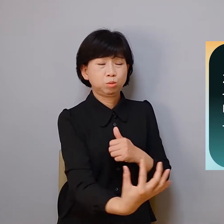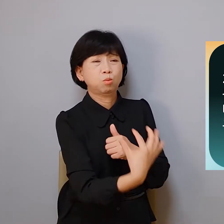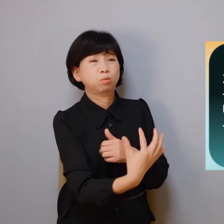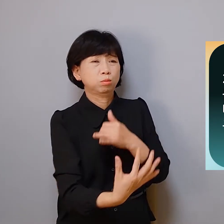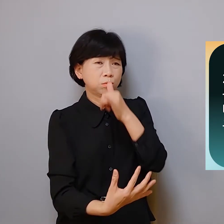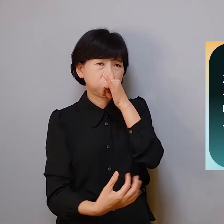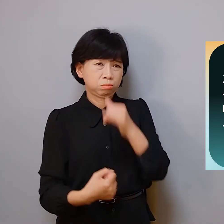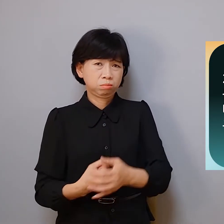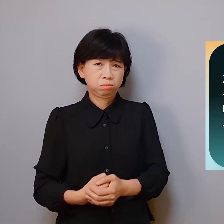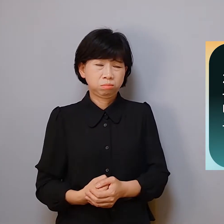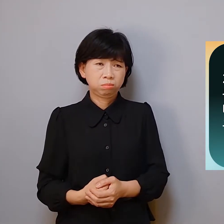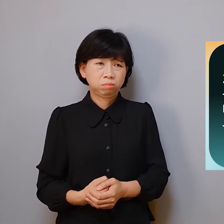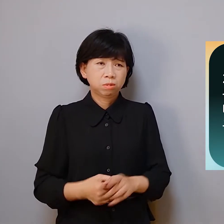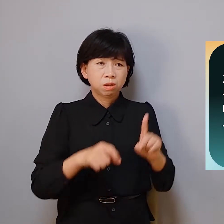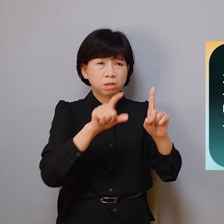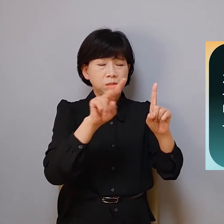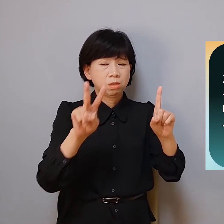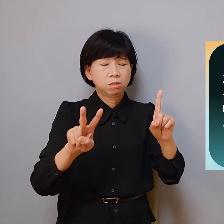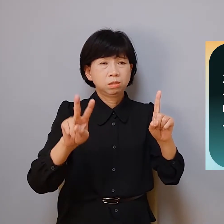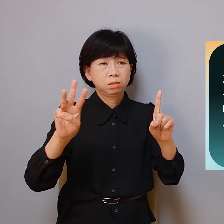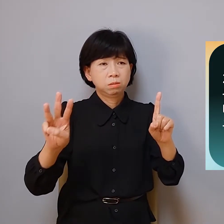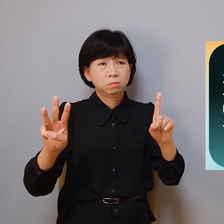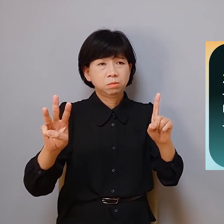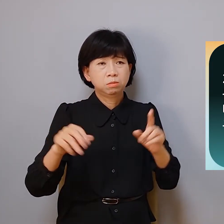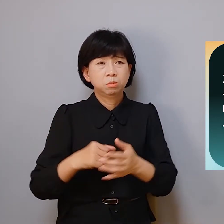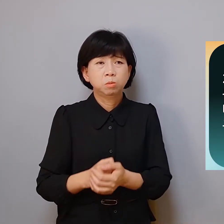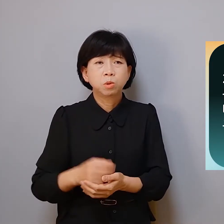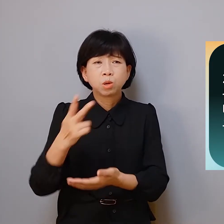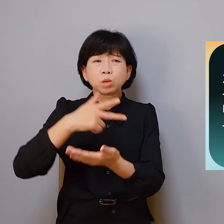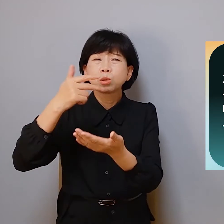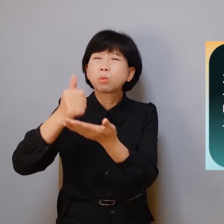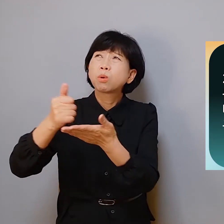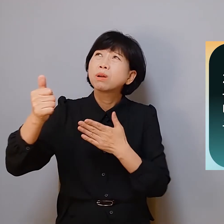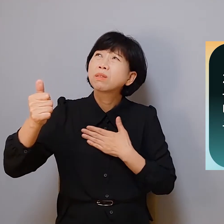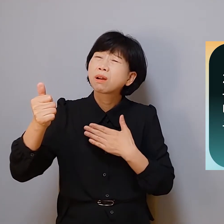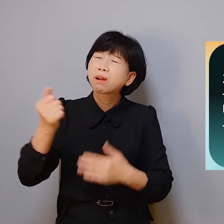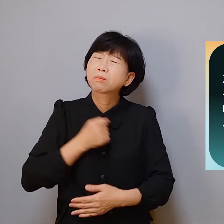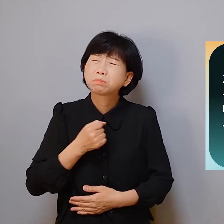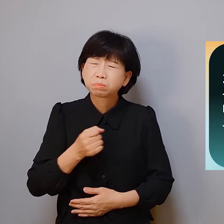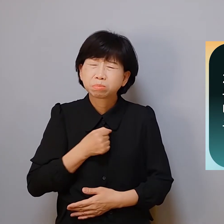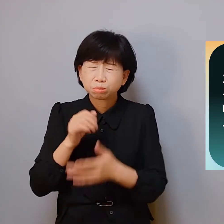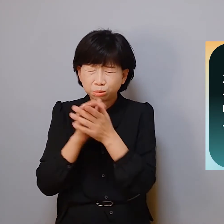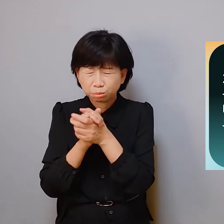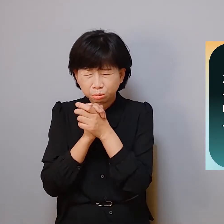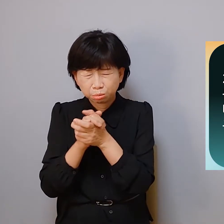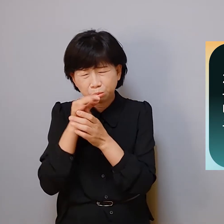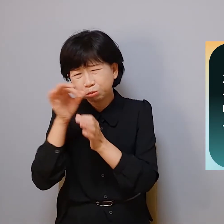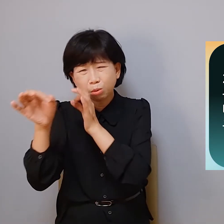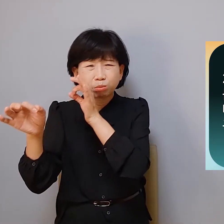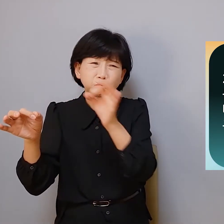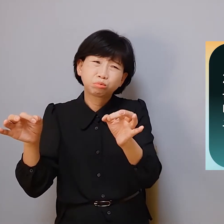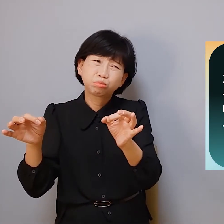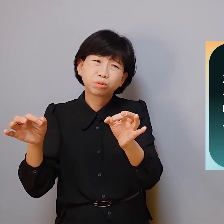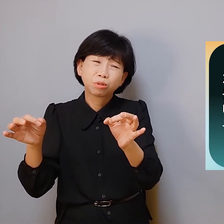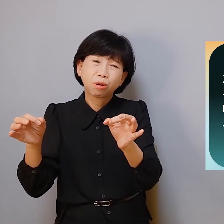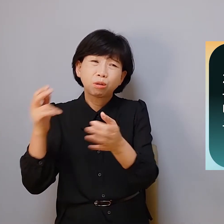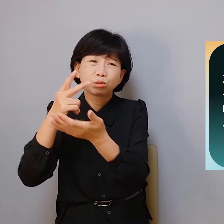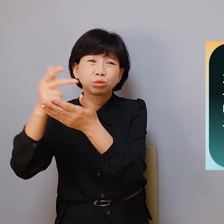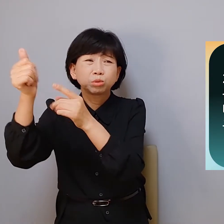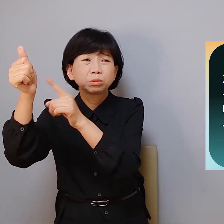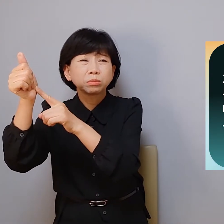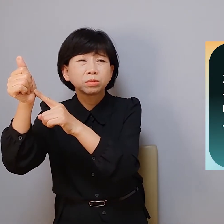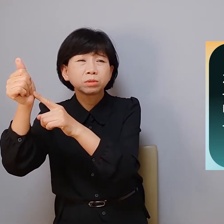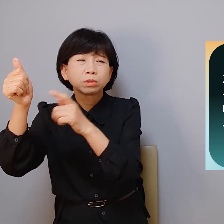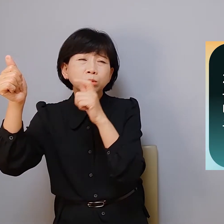부르짖어도, 지금 하박국이 부르짖는 거죠. 이 처한 현실에 가슴 아파하면서 부르짖는 거예요. 주께서 어떻게